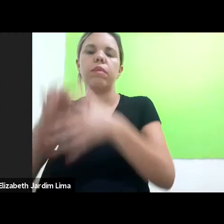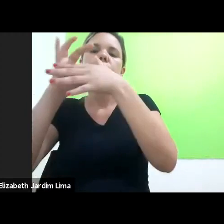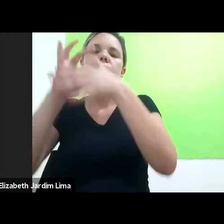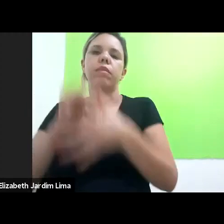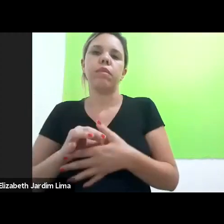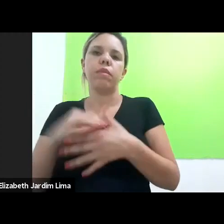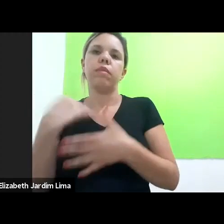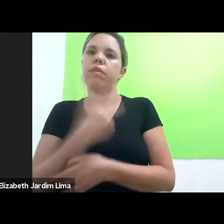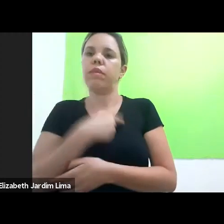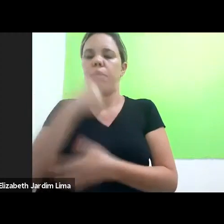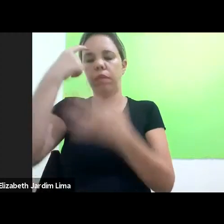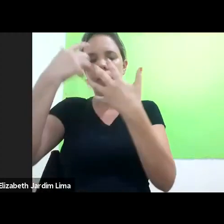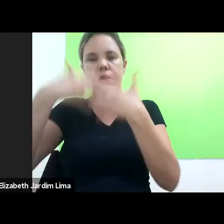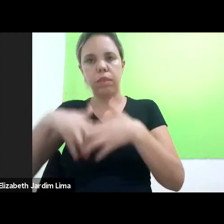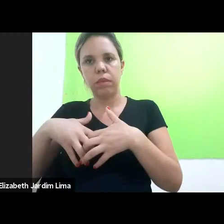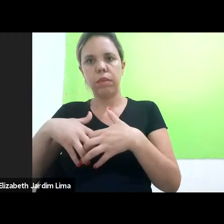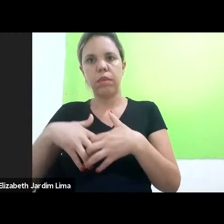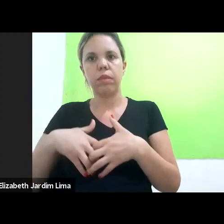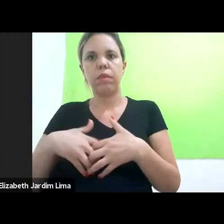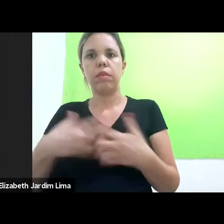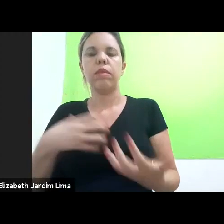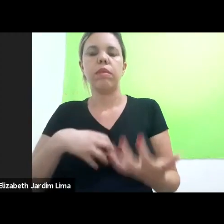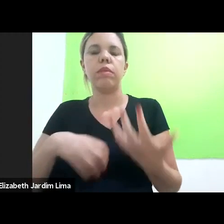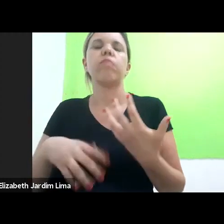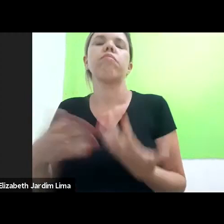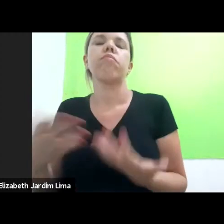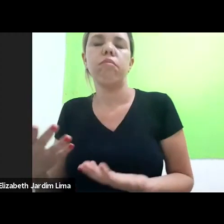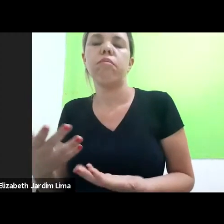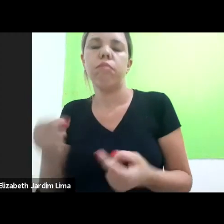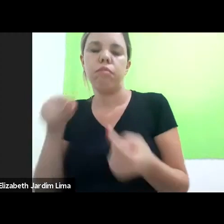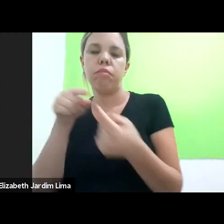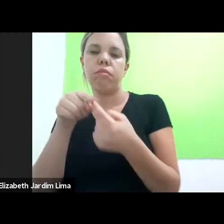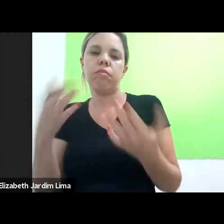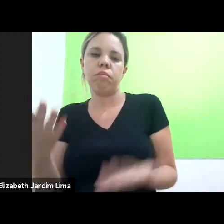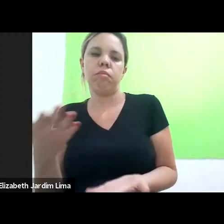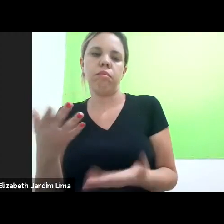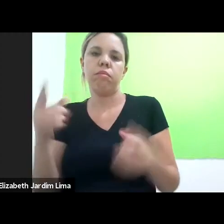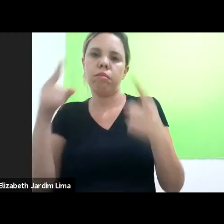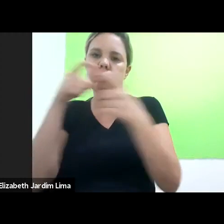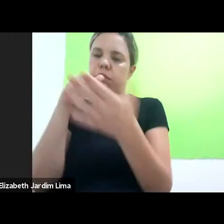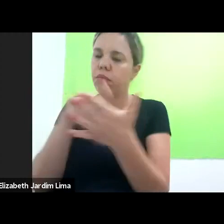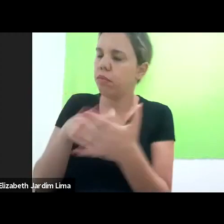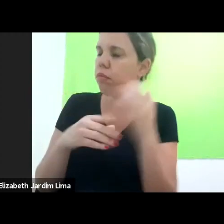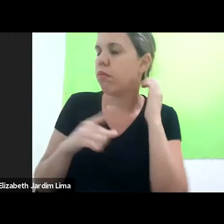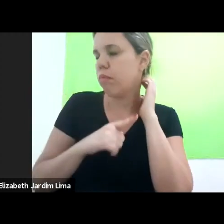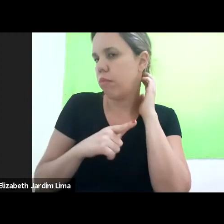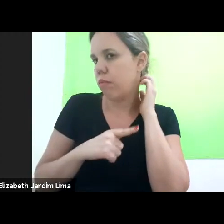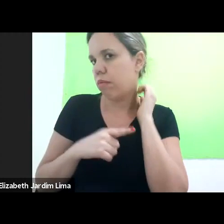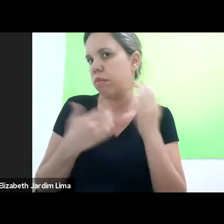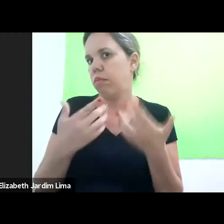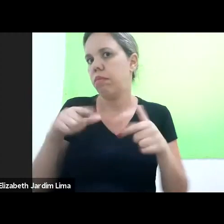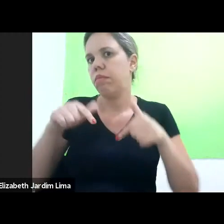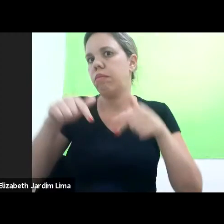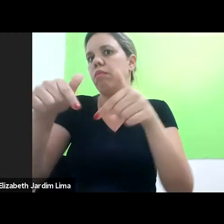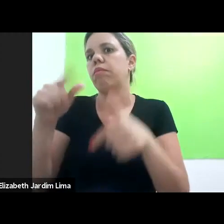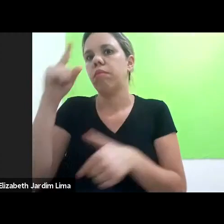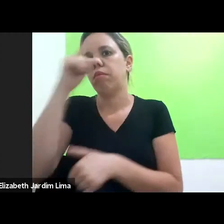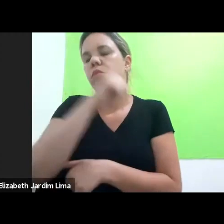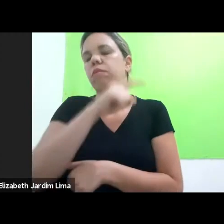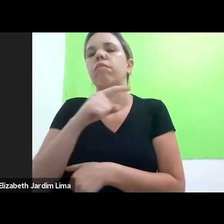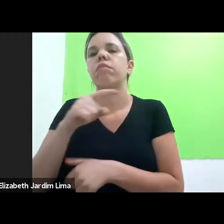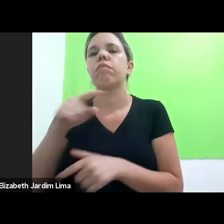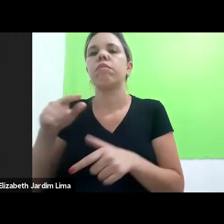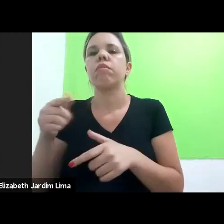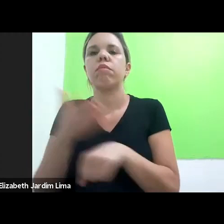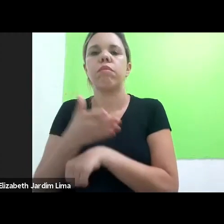gente pensa nesse sentido. E aí, a dificuldade, né? A gente tem aí, enfrenta dificuldade aí nesse acesso, que